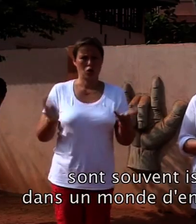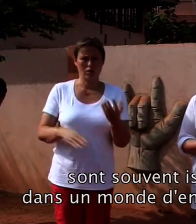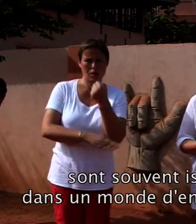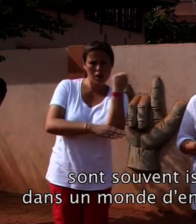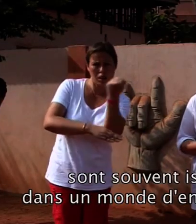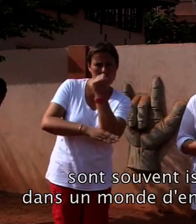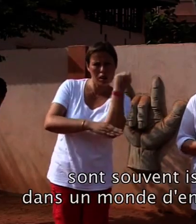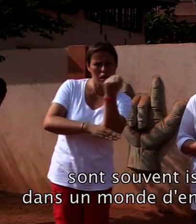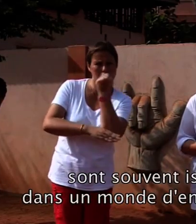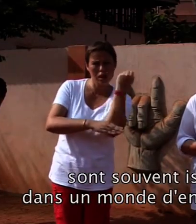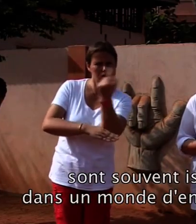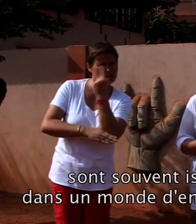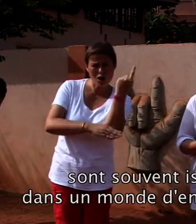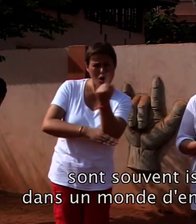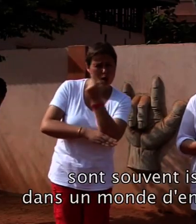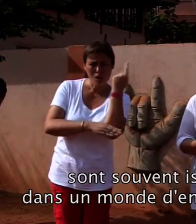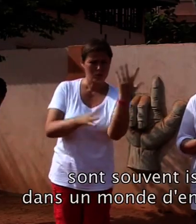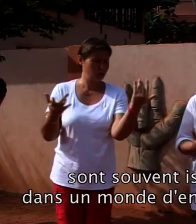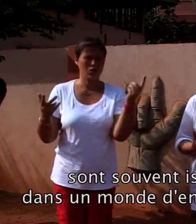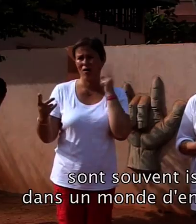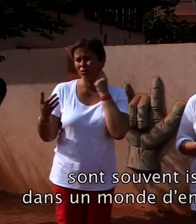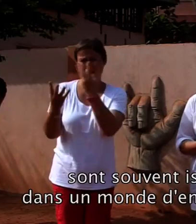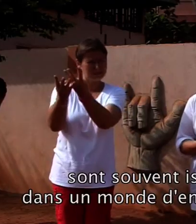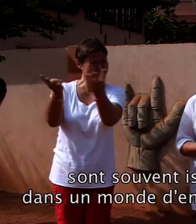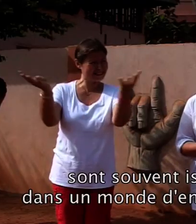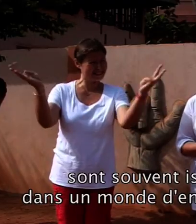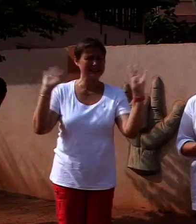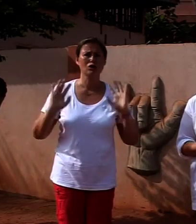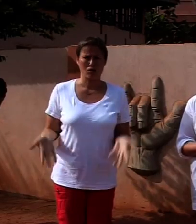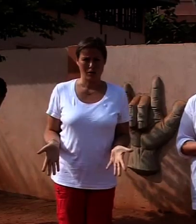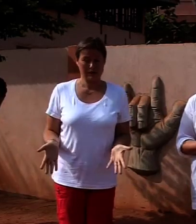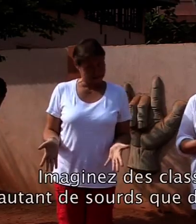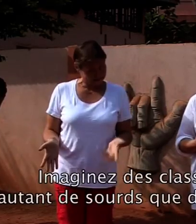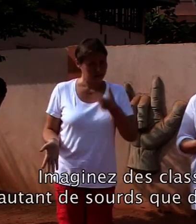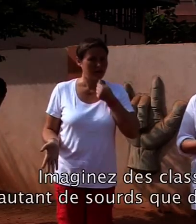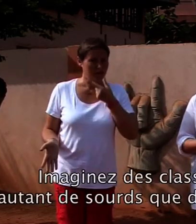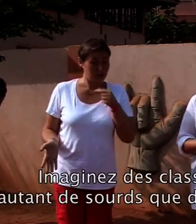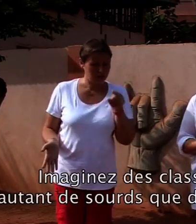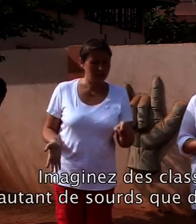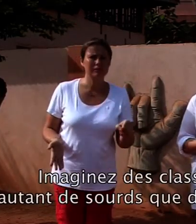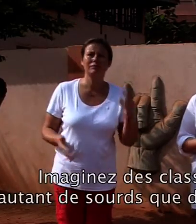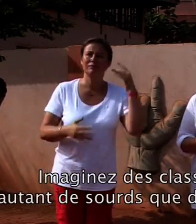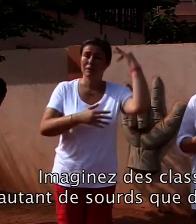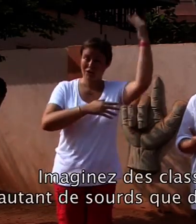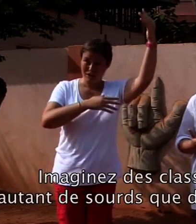ils sont souvent isolés dans un monde d'entendants. Imaginez à présent des